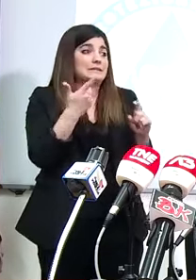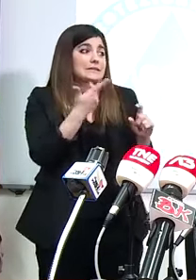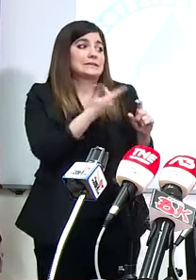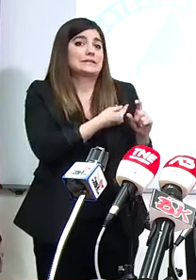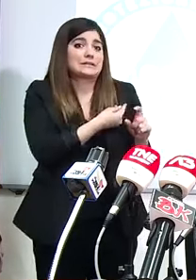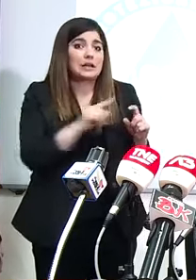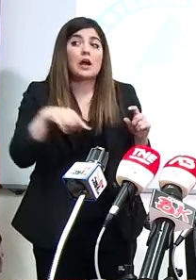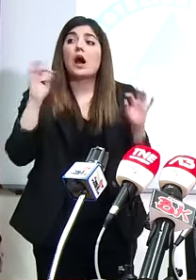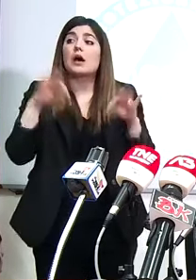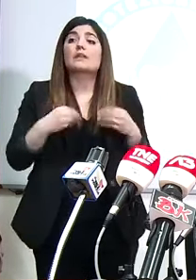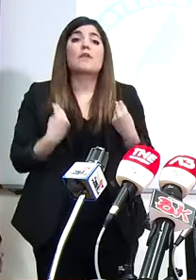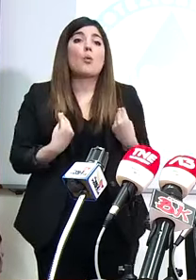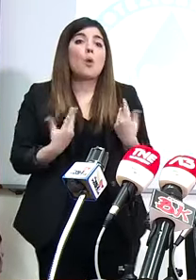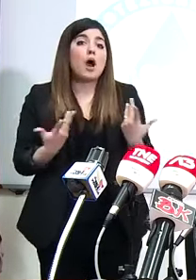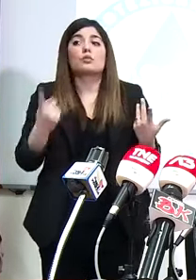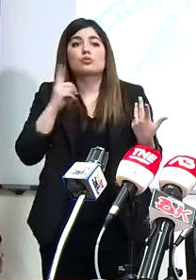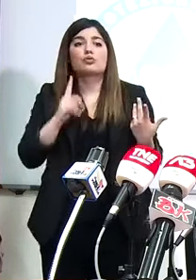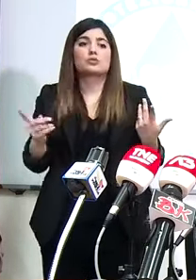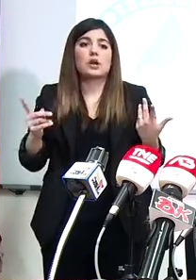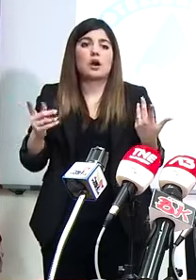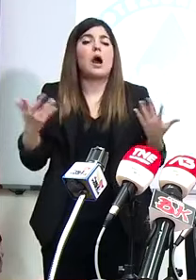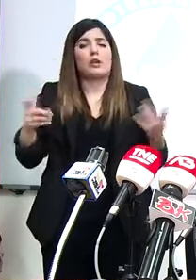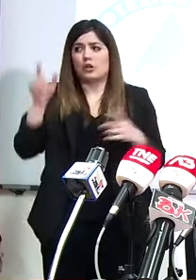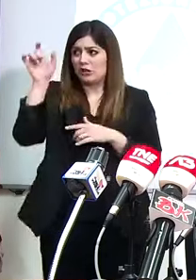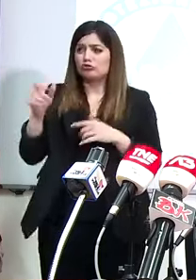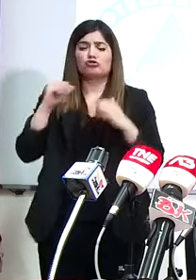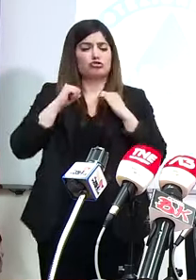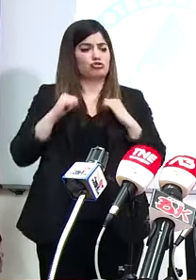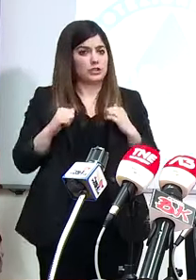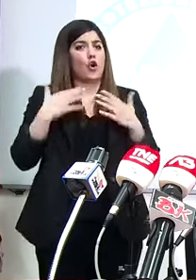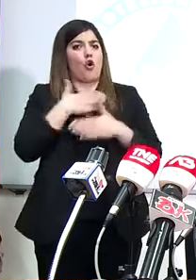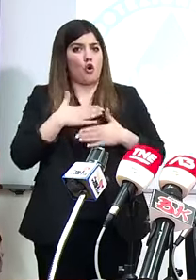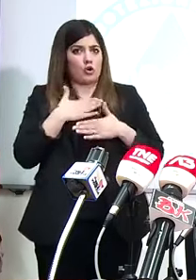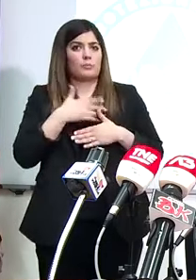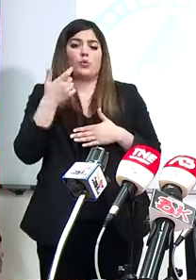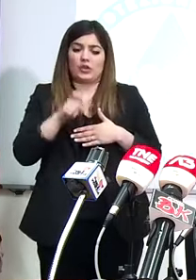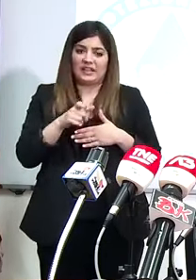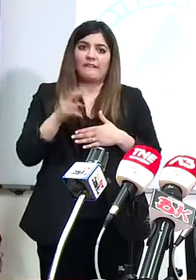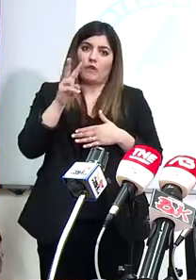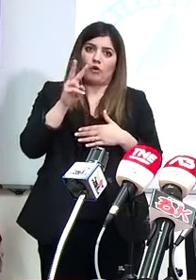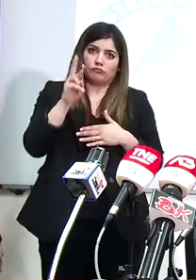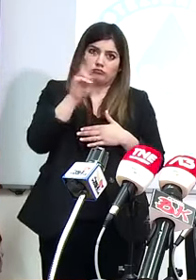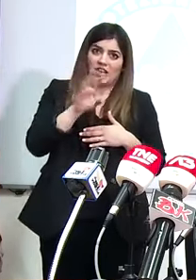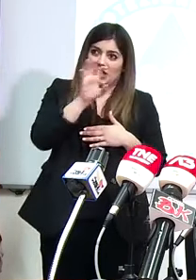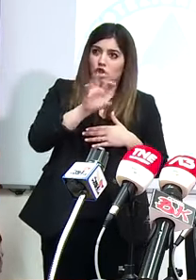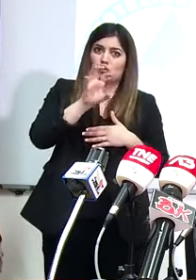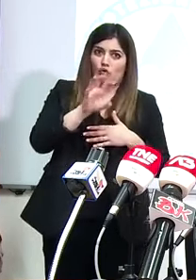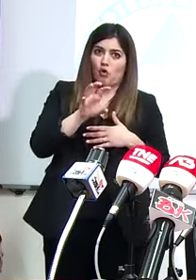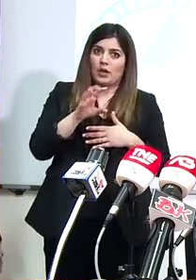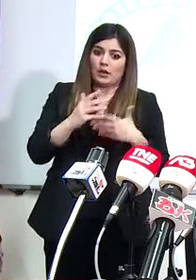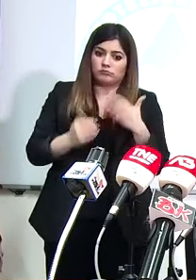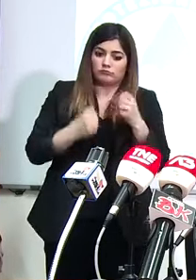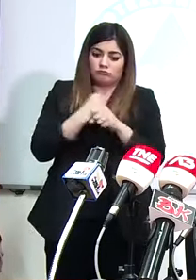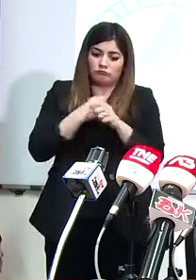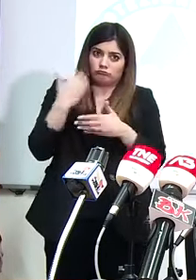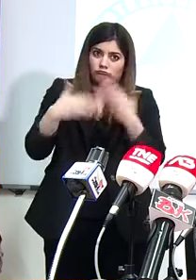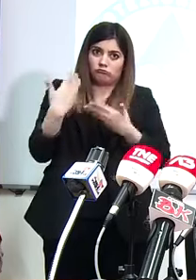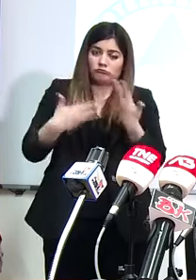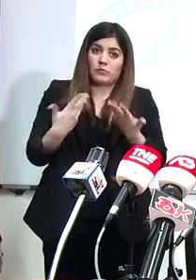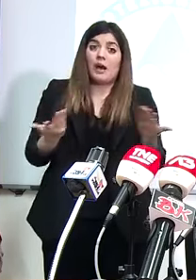è contento che la regione si dia da fare ma vorrebbe che la storia fosse raccontata tutta non aspettando l'inchiesta della procura e